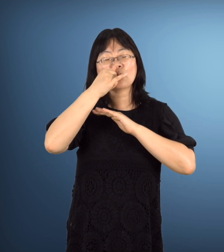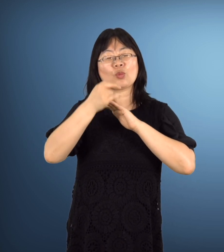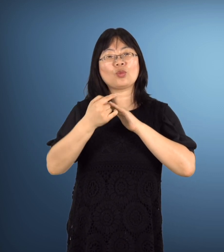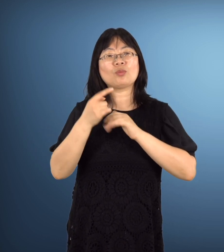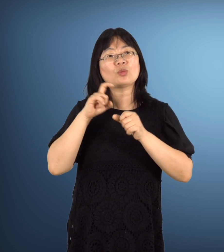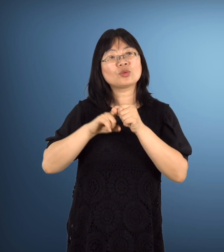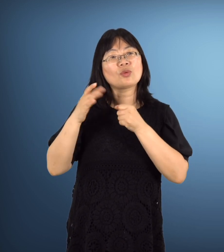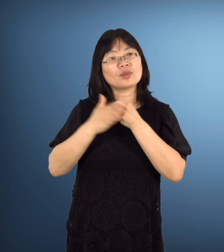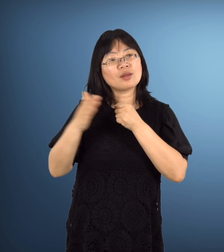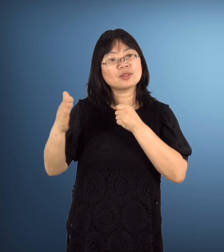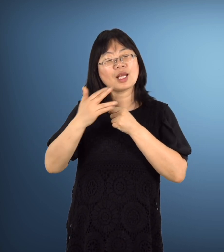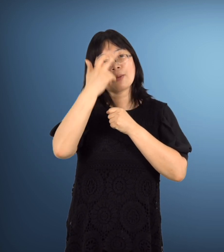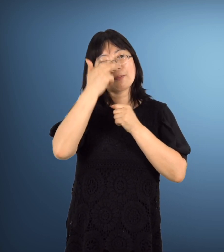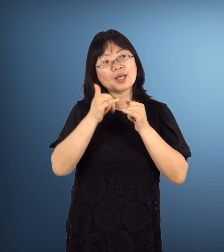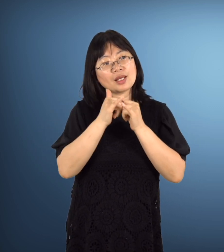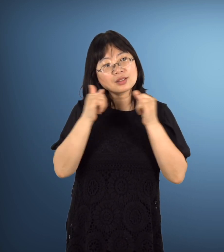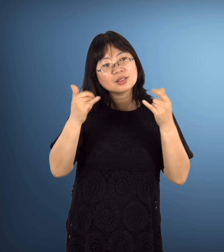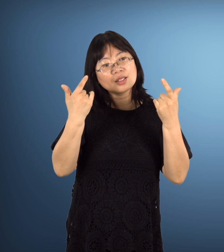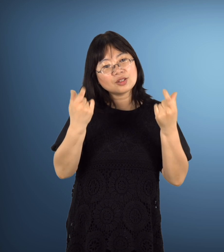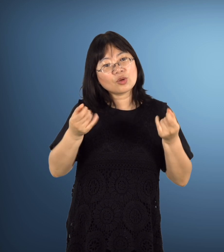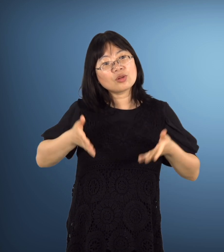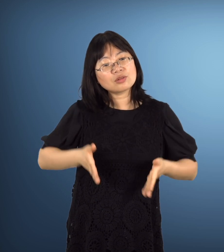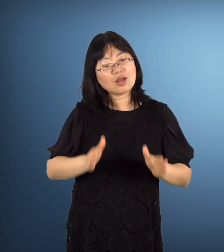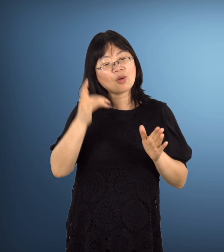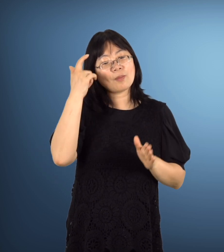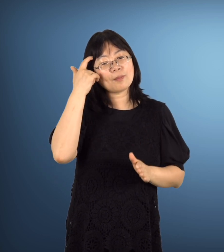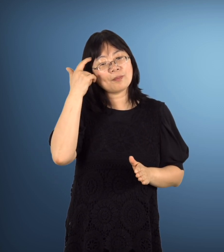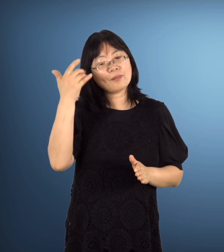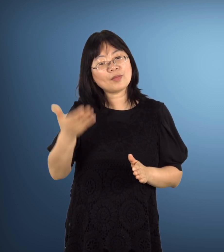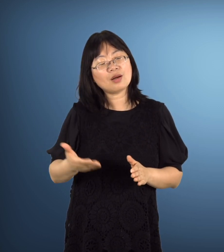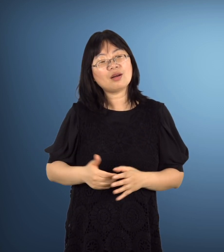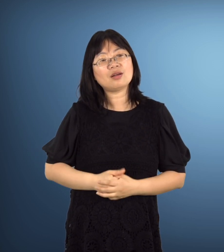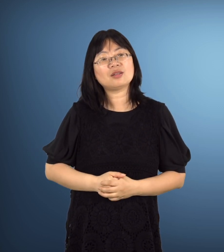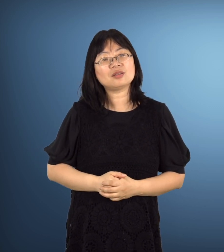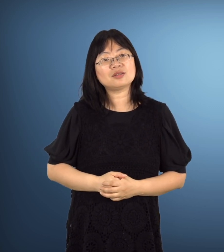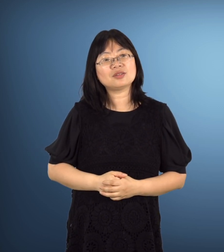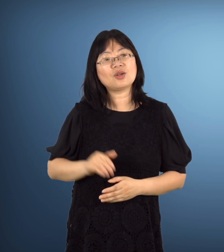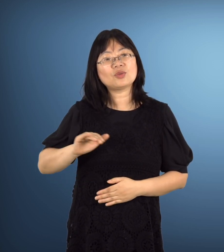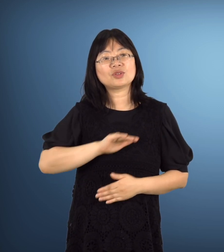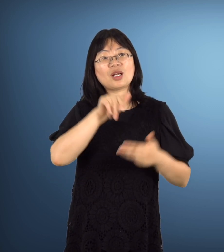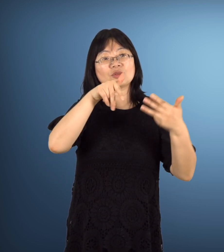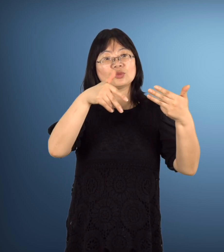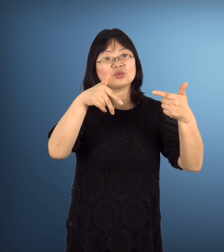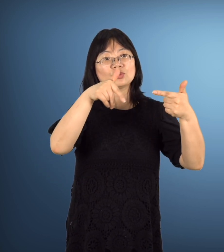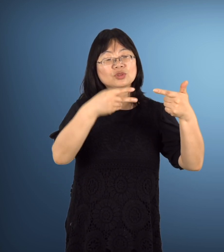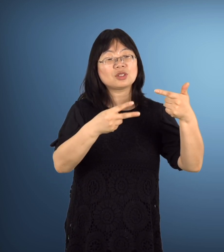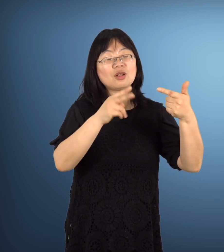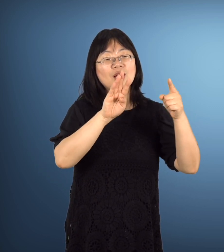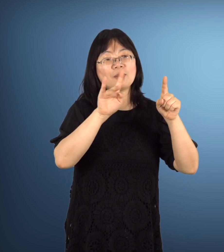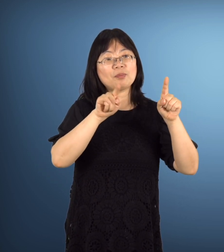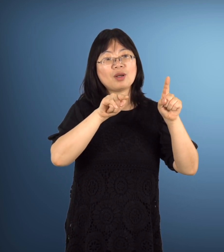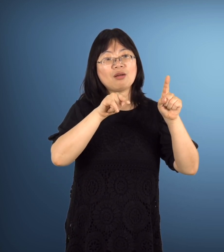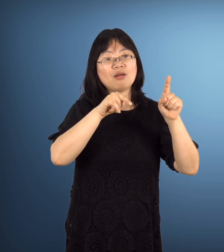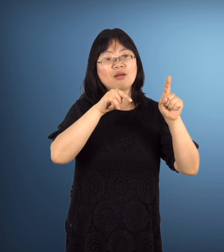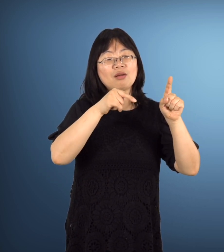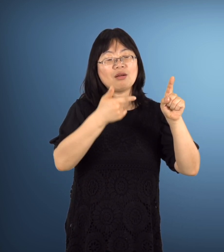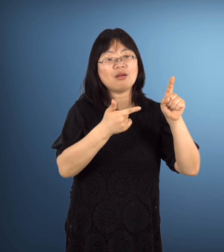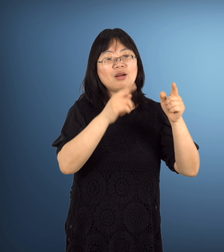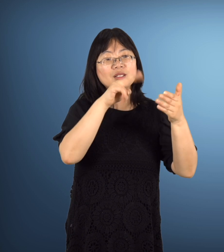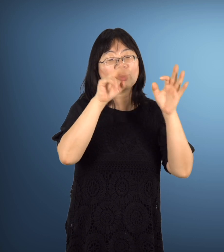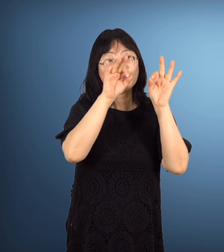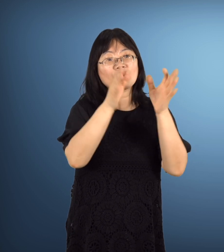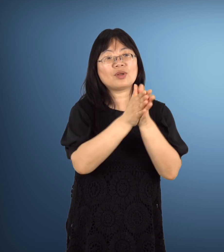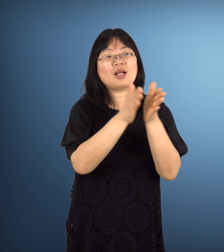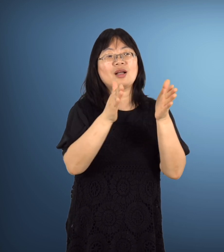나타내기 위해서 이 맹인은 이렇게 태어나야만 했을까? 그래서 우리가 6절을 한번 보십시다. 6절